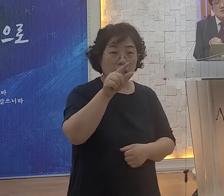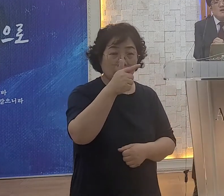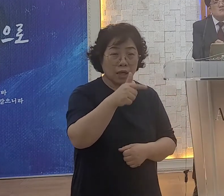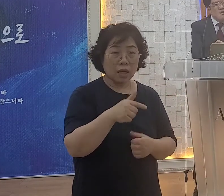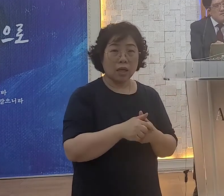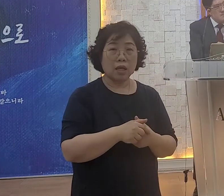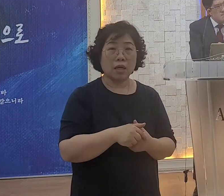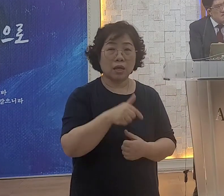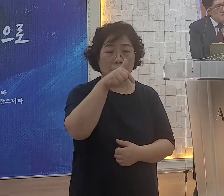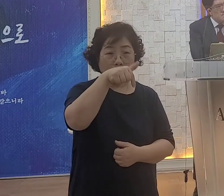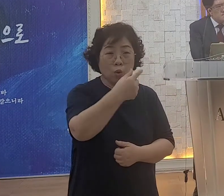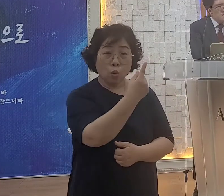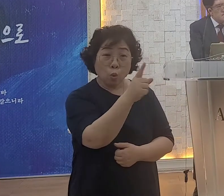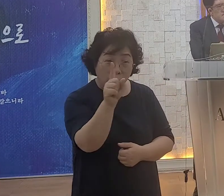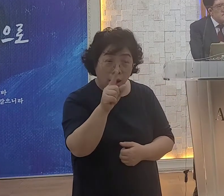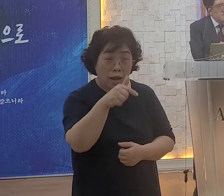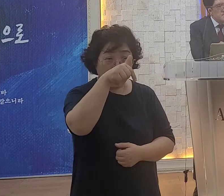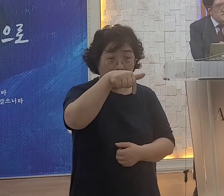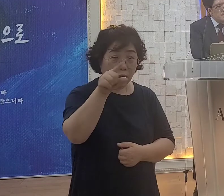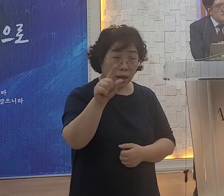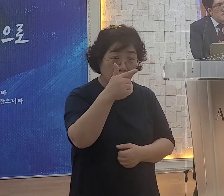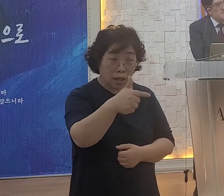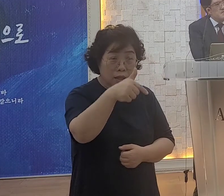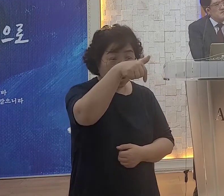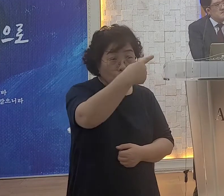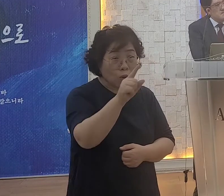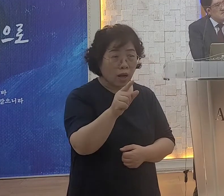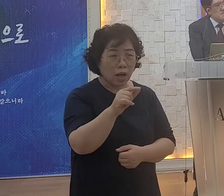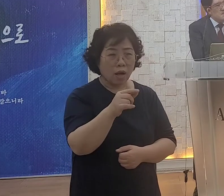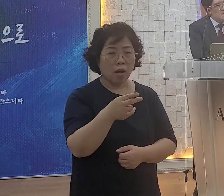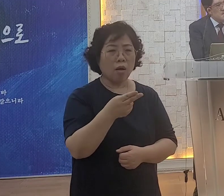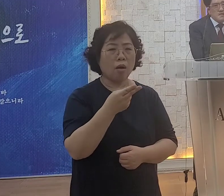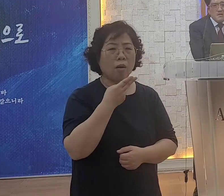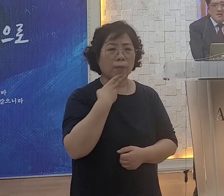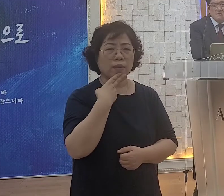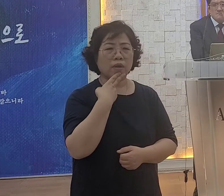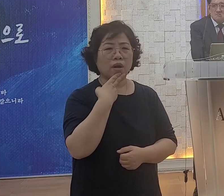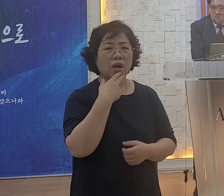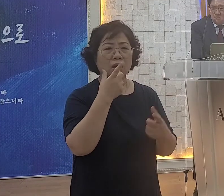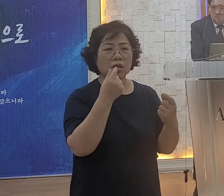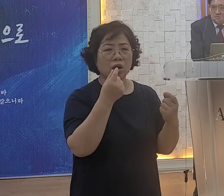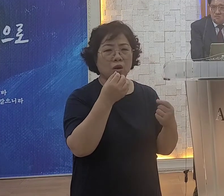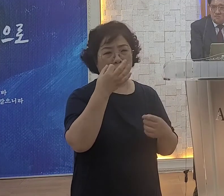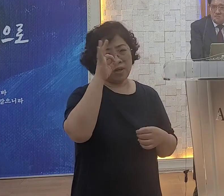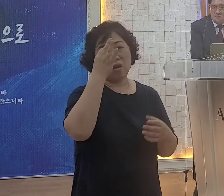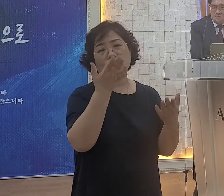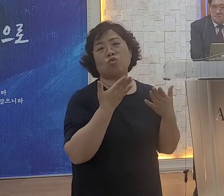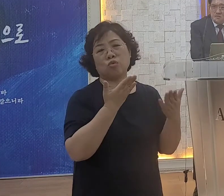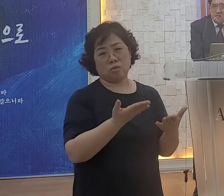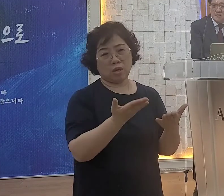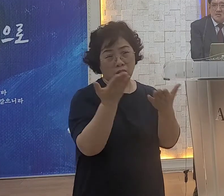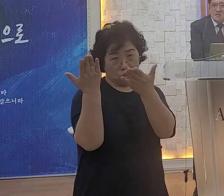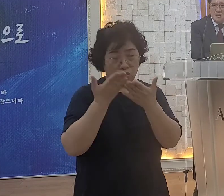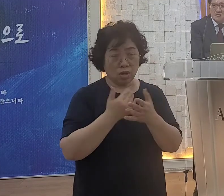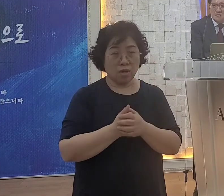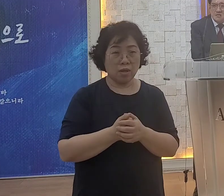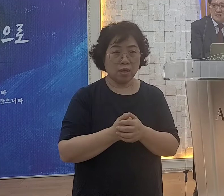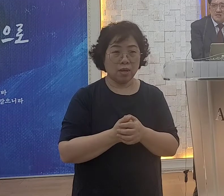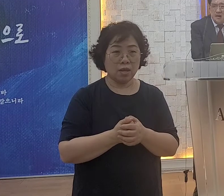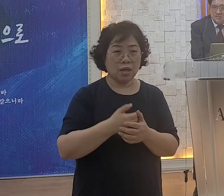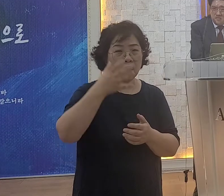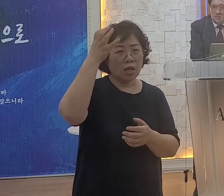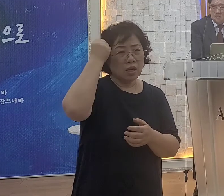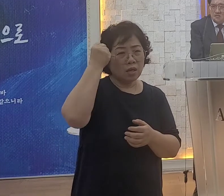간과하셨다. 이런 간과가 뭔지 아세요? 없는 것으로 간주해 주는 것. 그냥